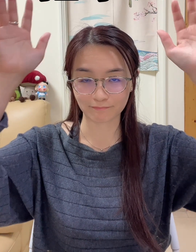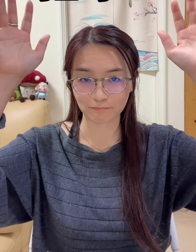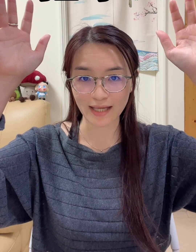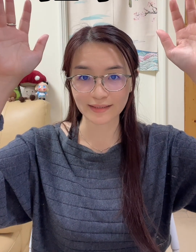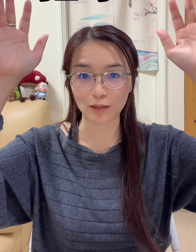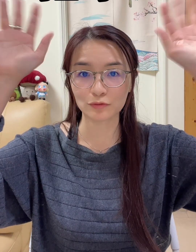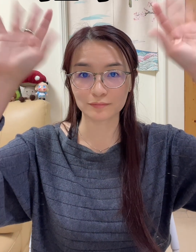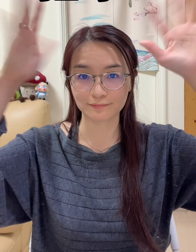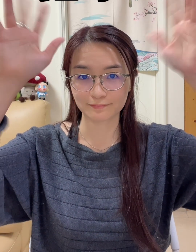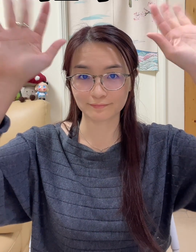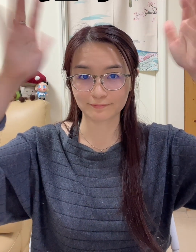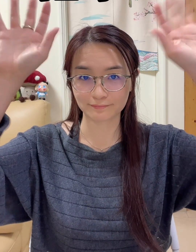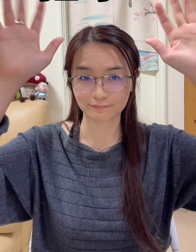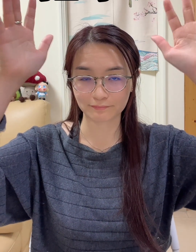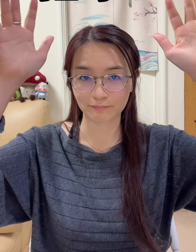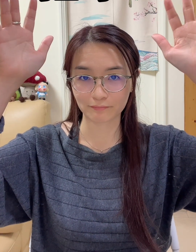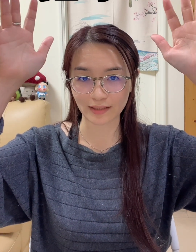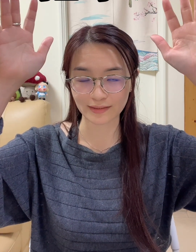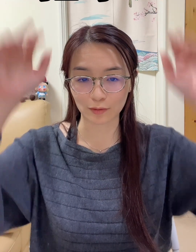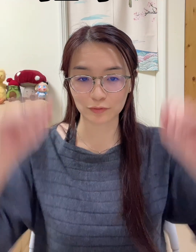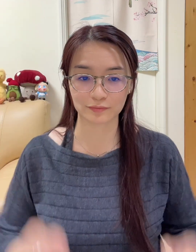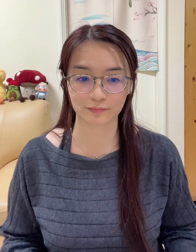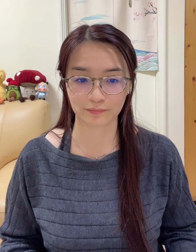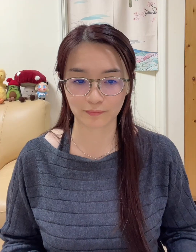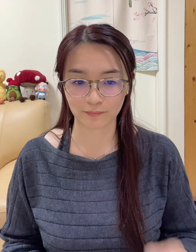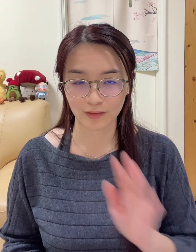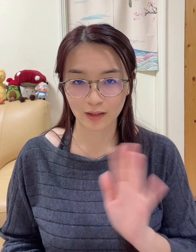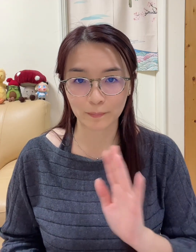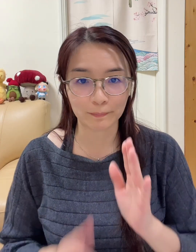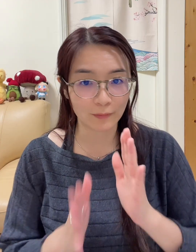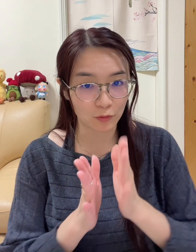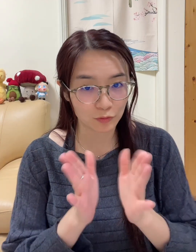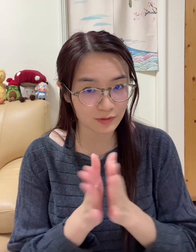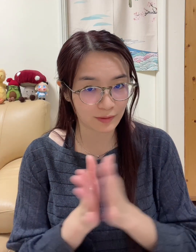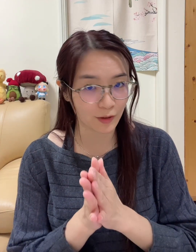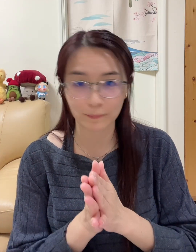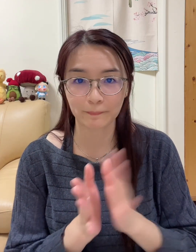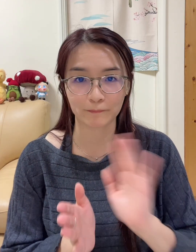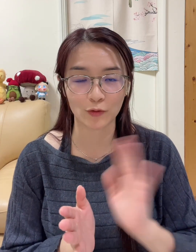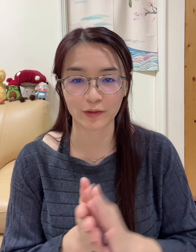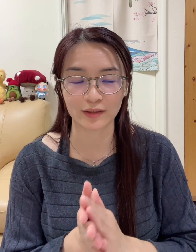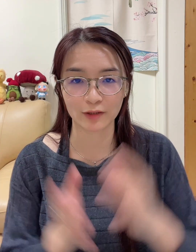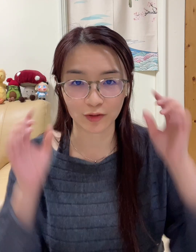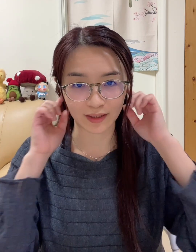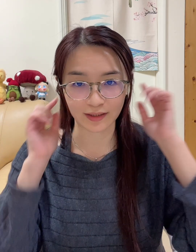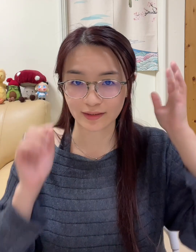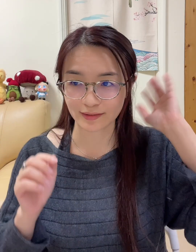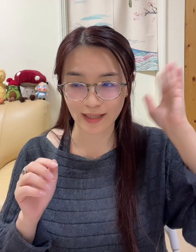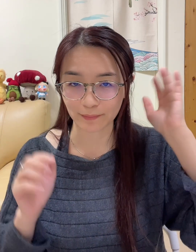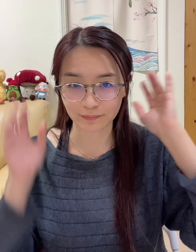拍手，拍手，唔好咁樣，唔好咁樣，因為佢哋